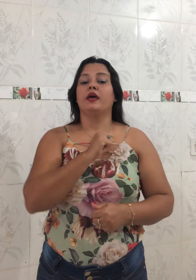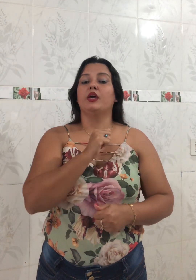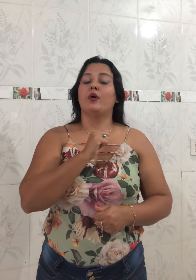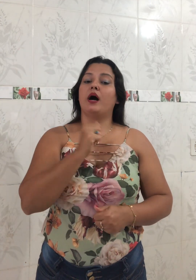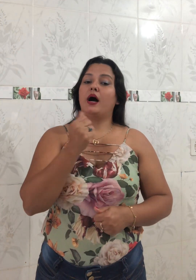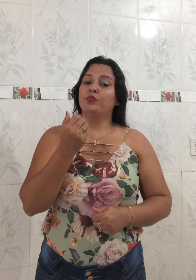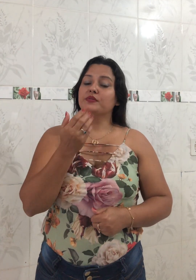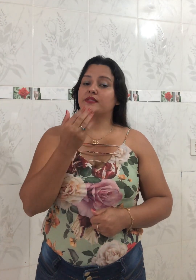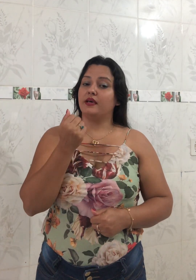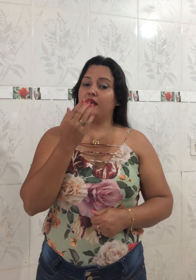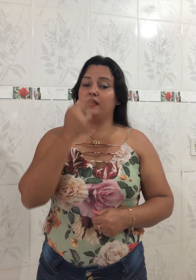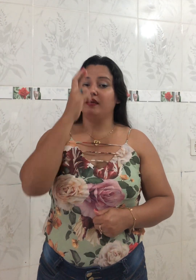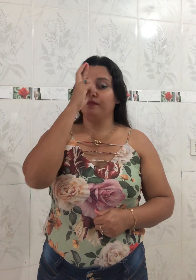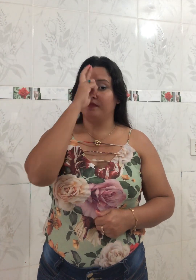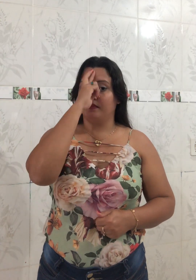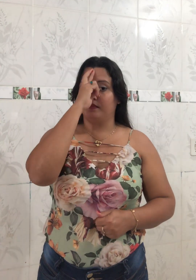eu almocei